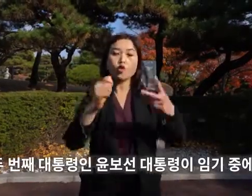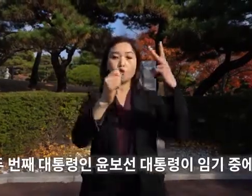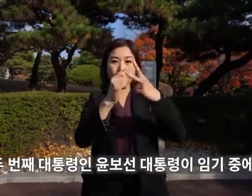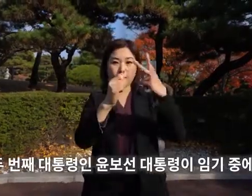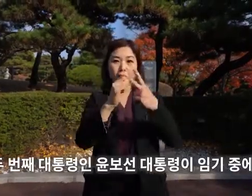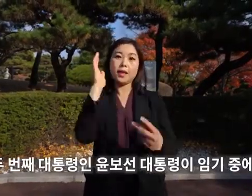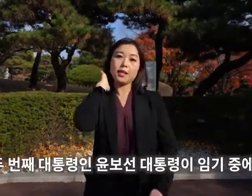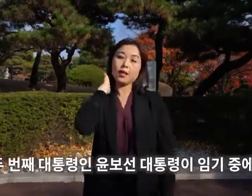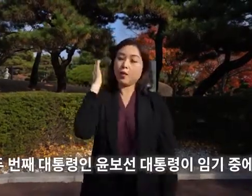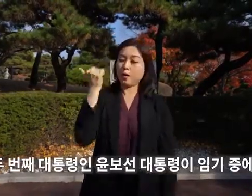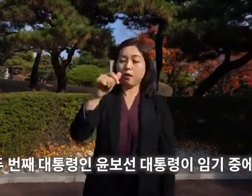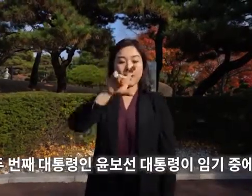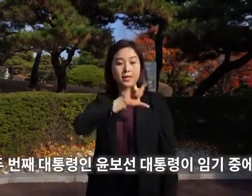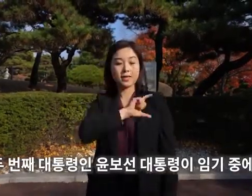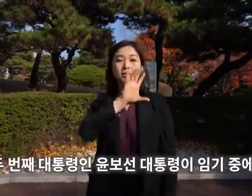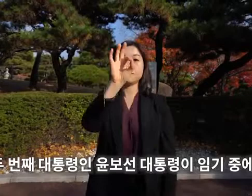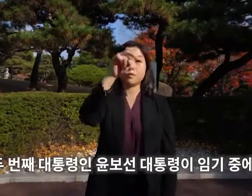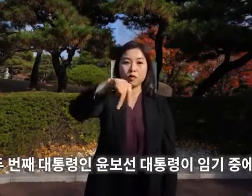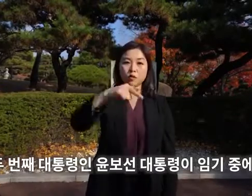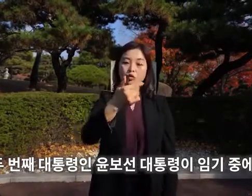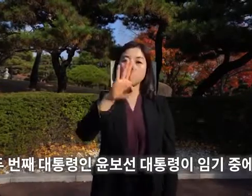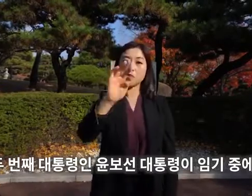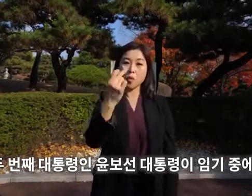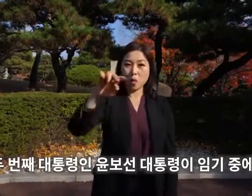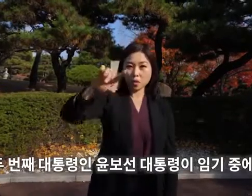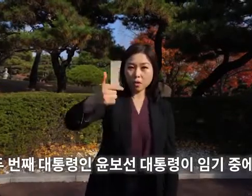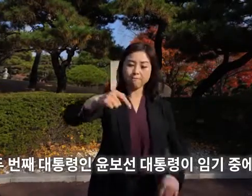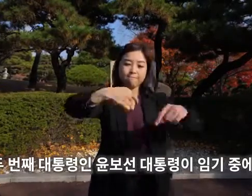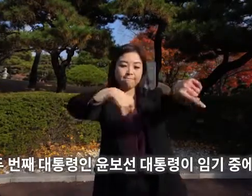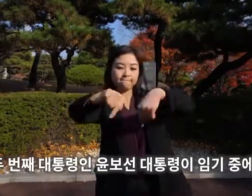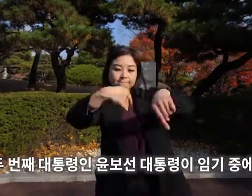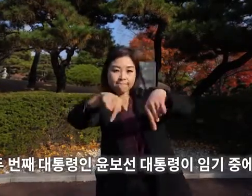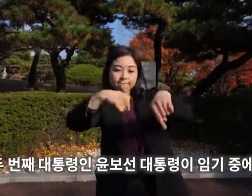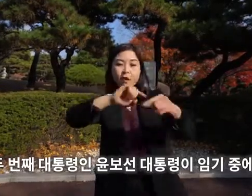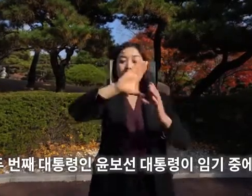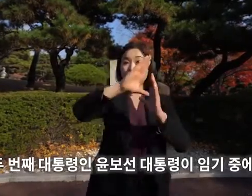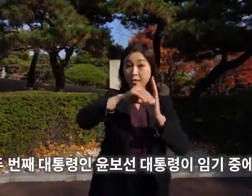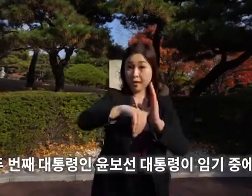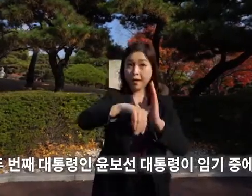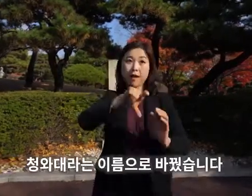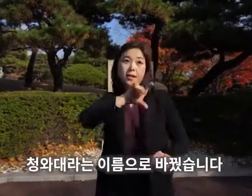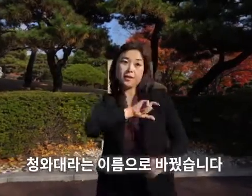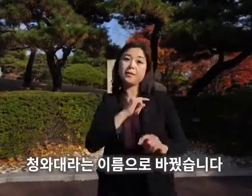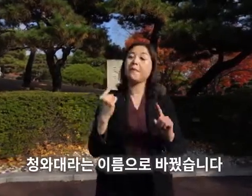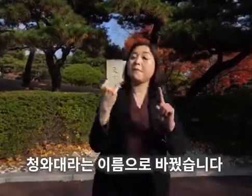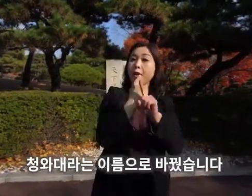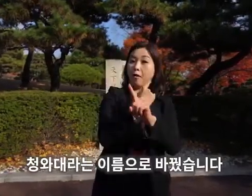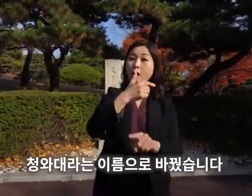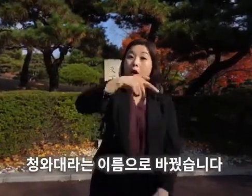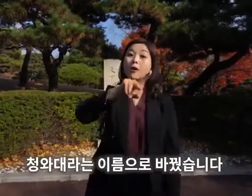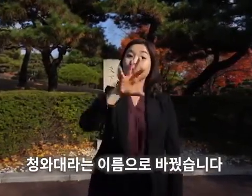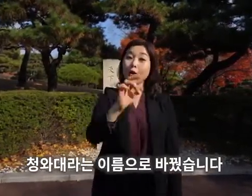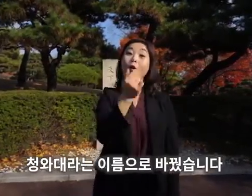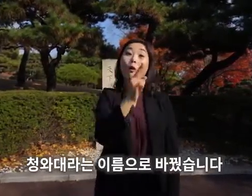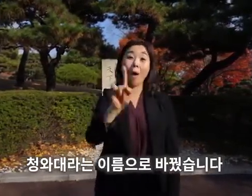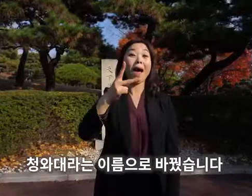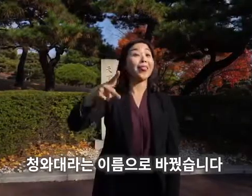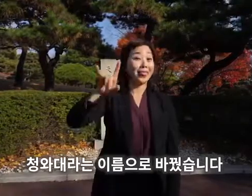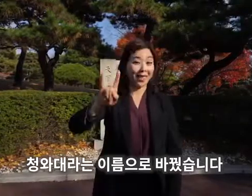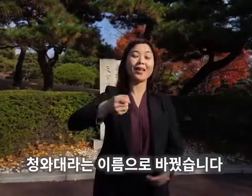두 번째 대통령인 윤보선 대통령이 임기 중에 청와대라는 이름으로